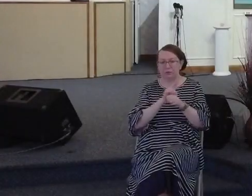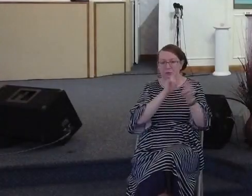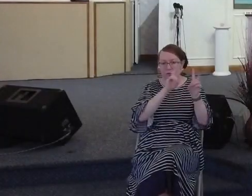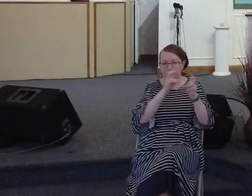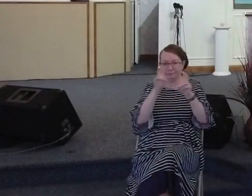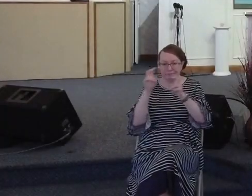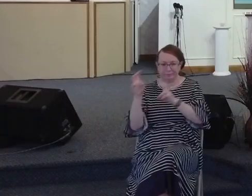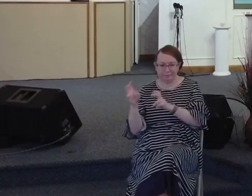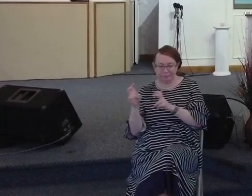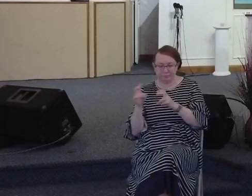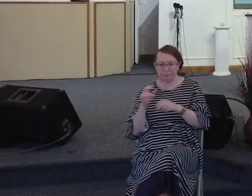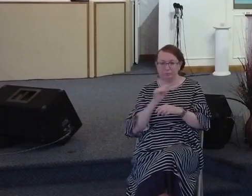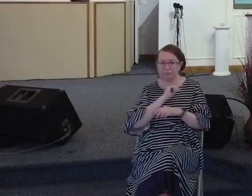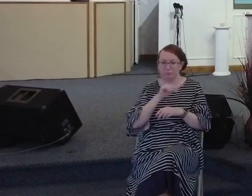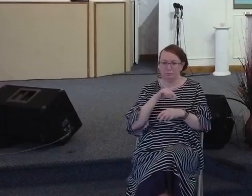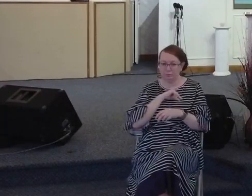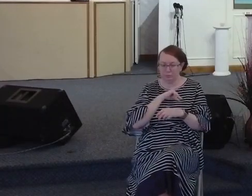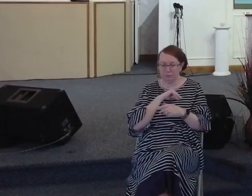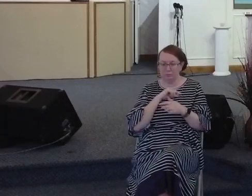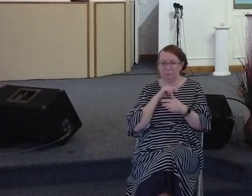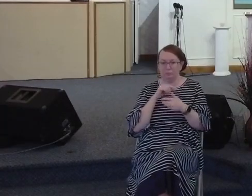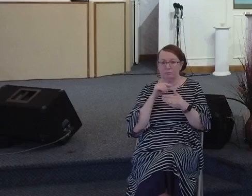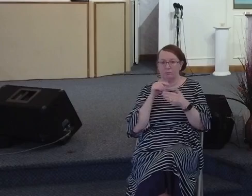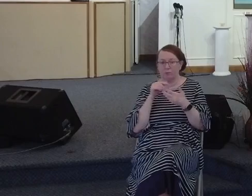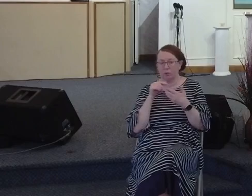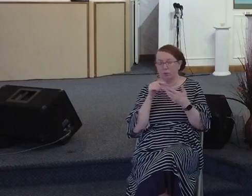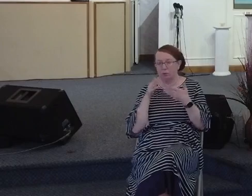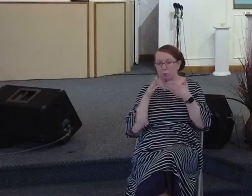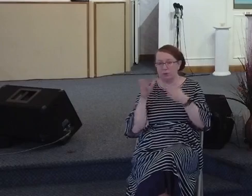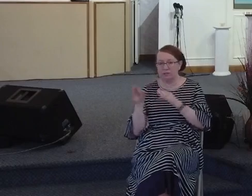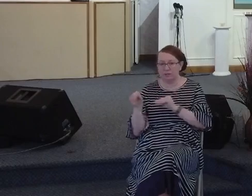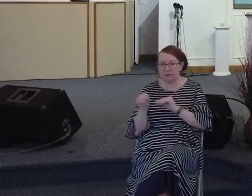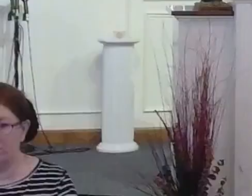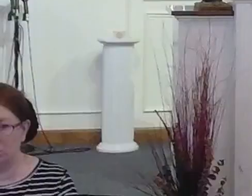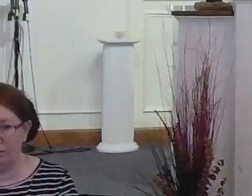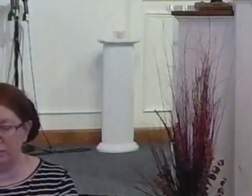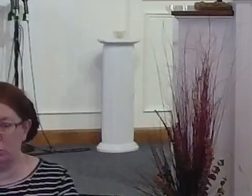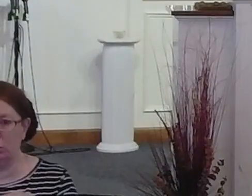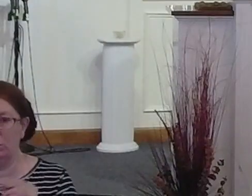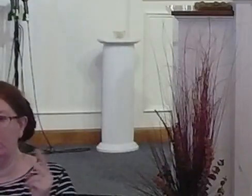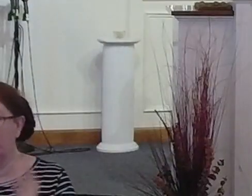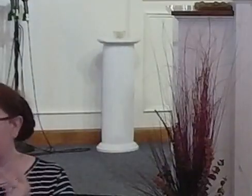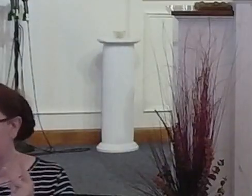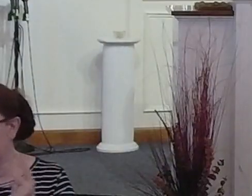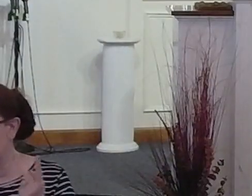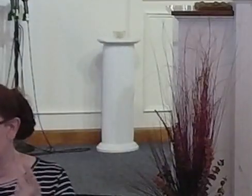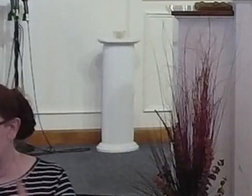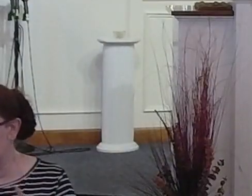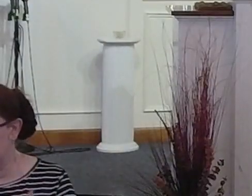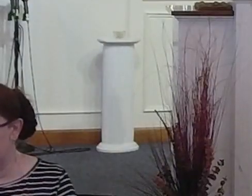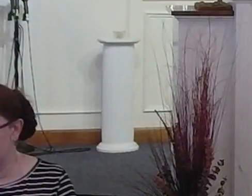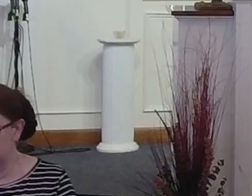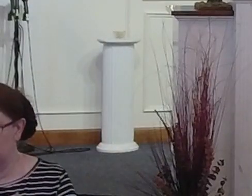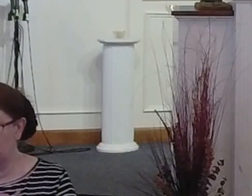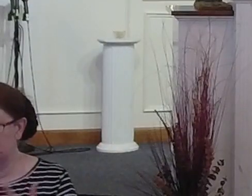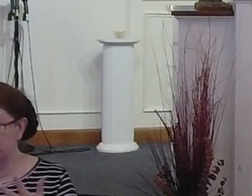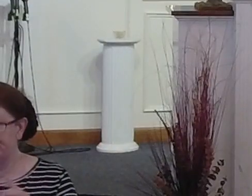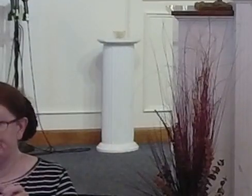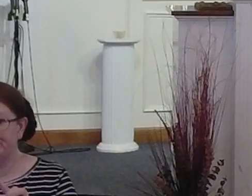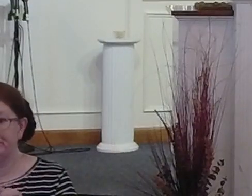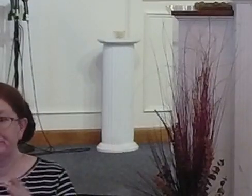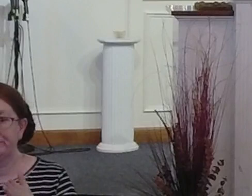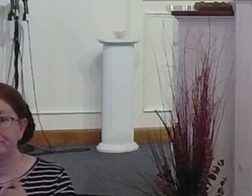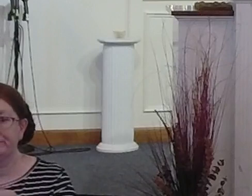a él con títulos y le daban atributos y cosas, le daban victorias que